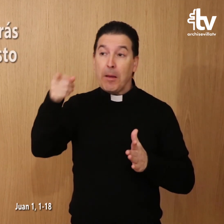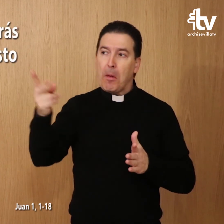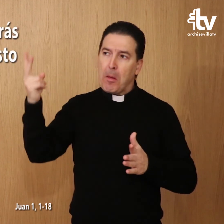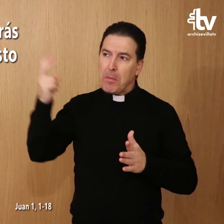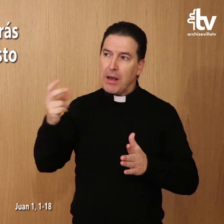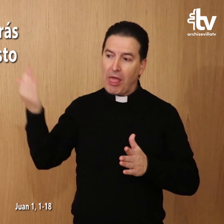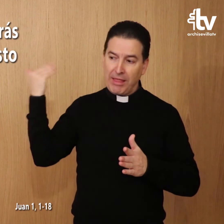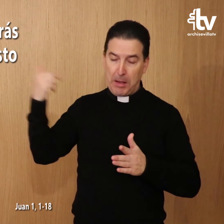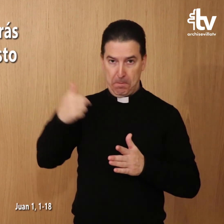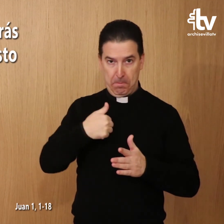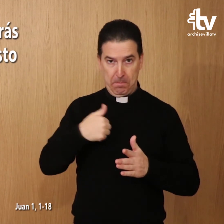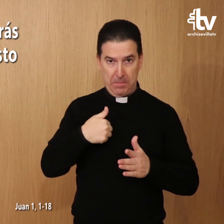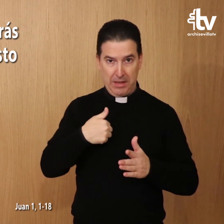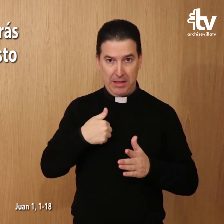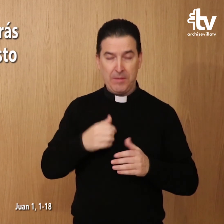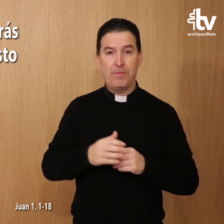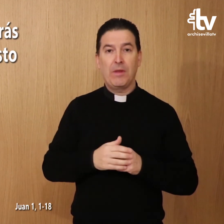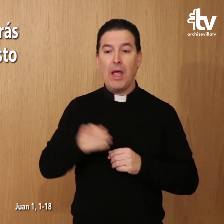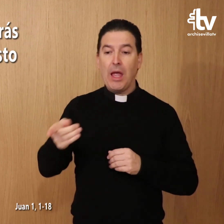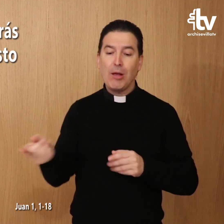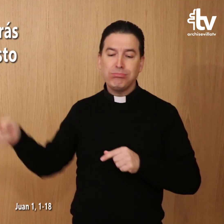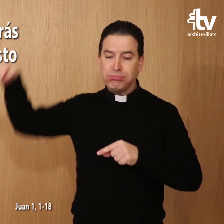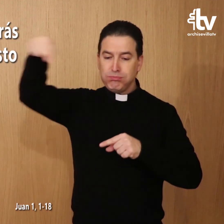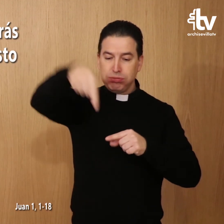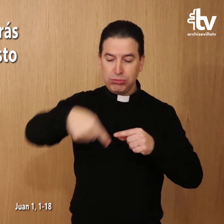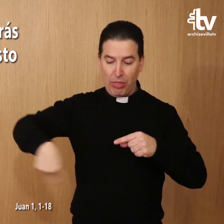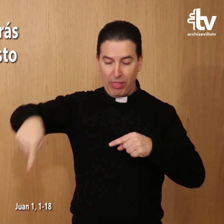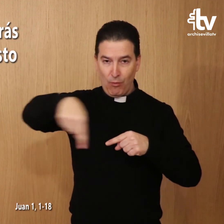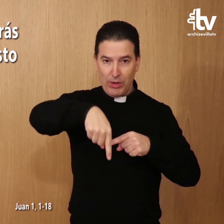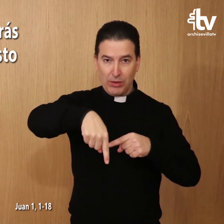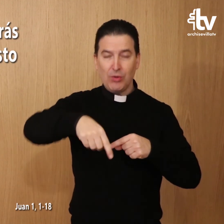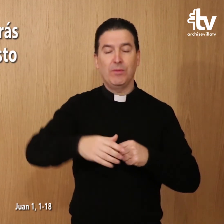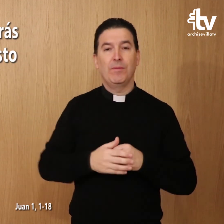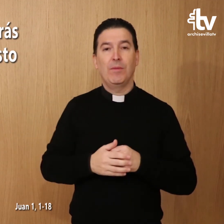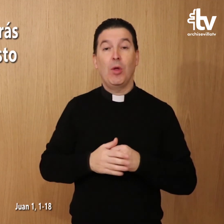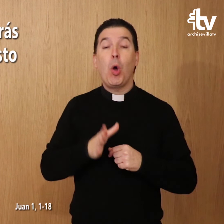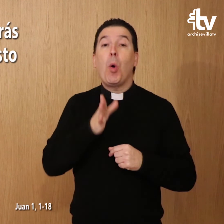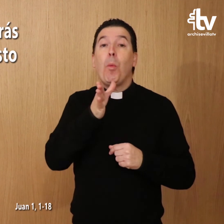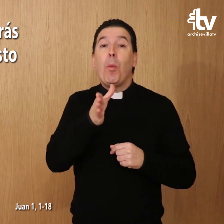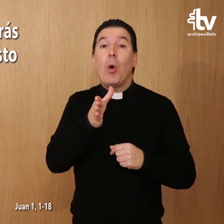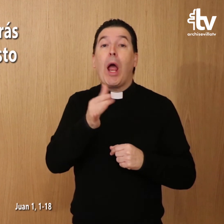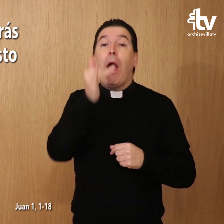El que viene detrás de mí, se ha puesto delante de mí, porque existía